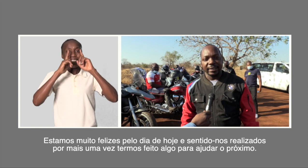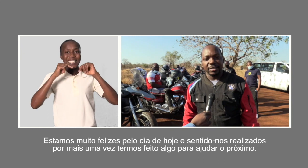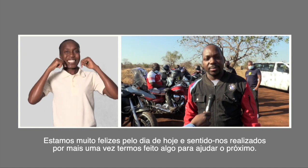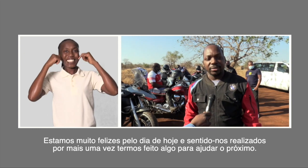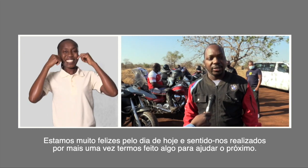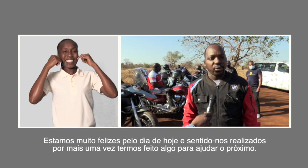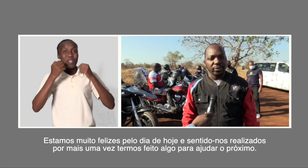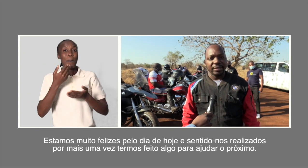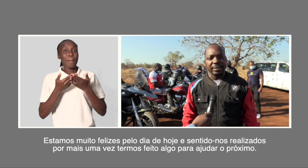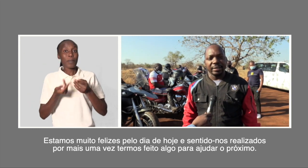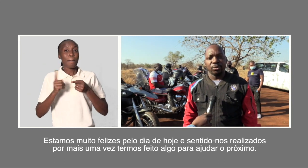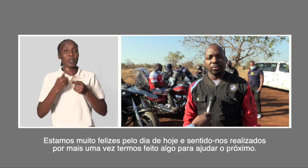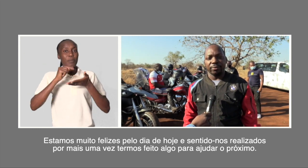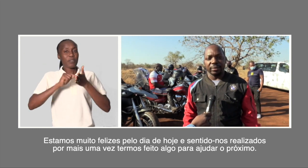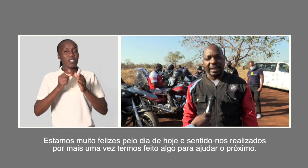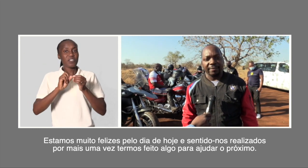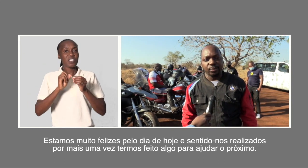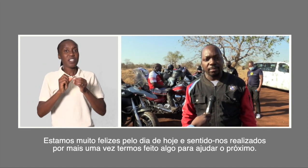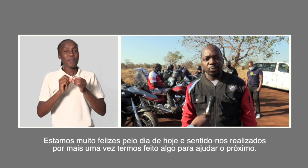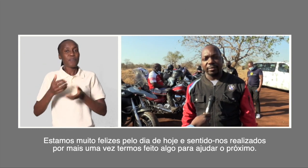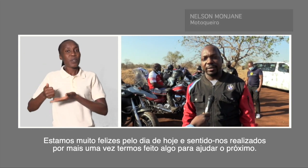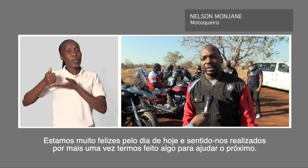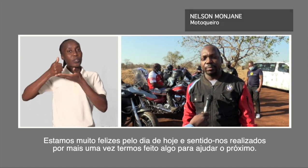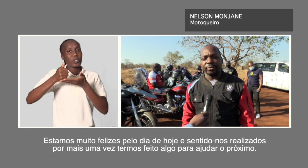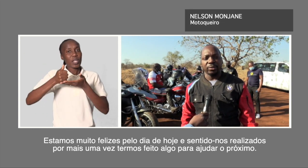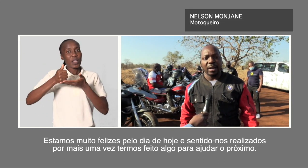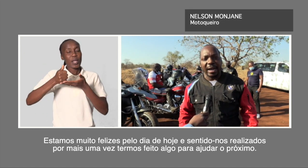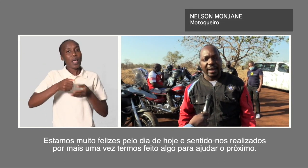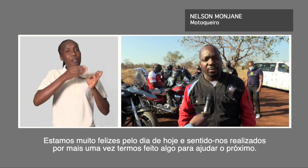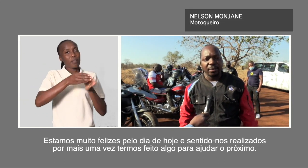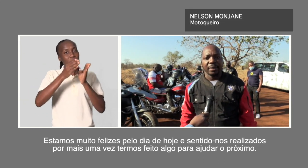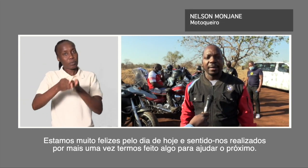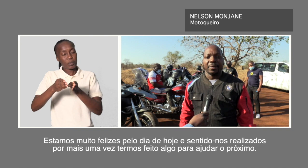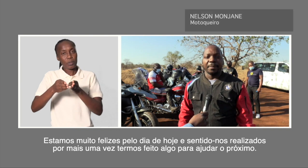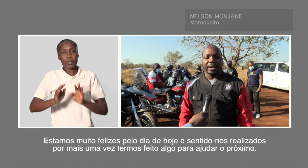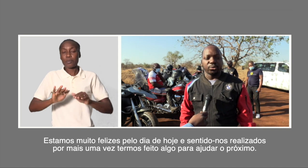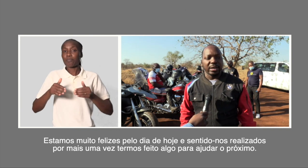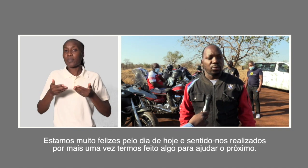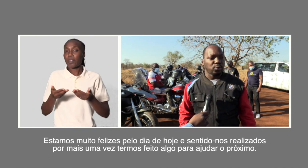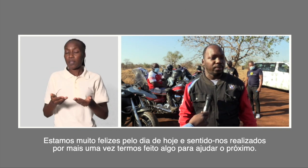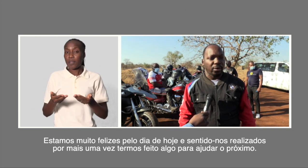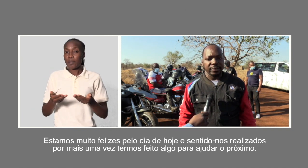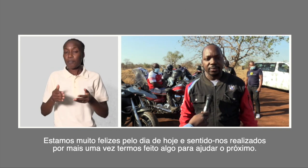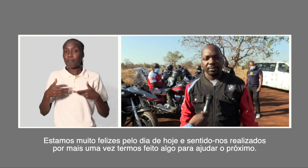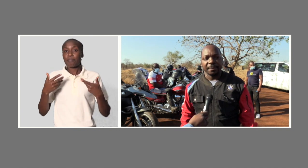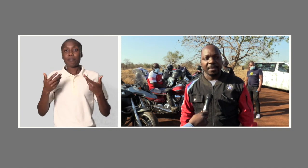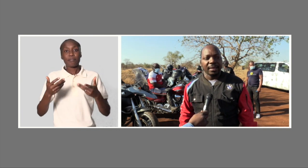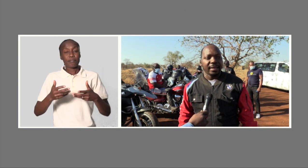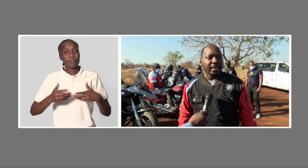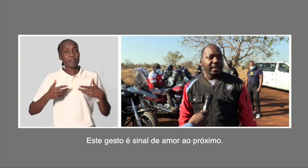muito felizes pelo dia de hoje e sentimos-nos confortáveis por mais uma vez termos feito algo para ajudar o nosso